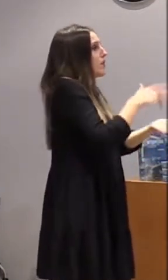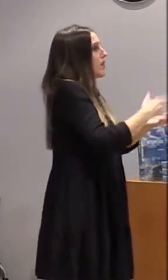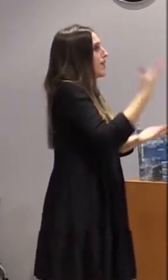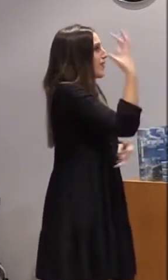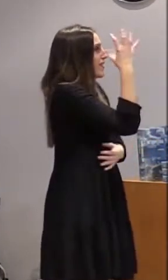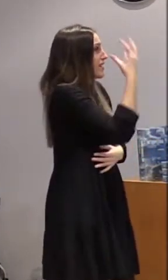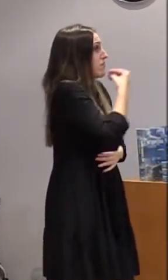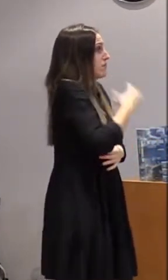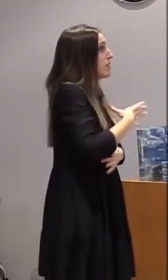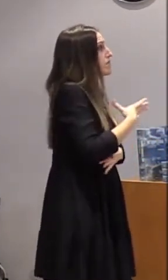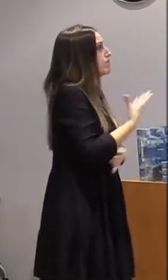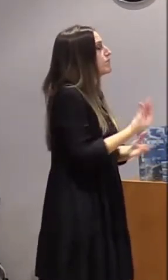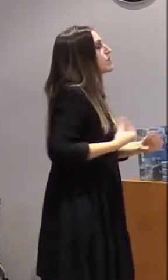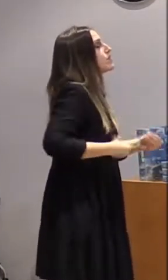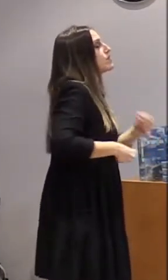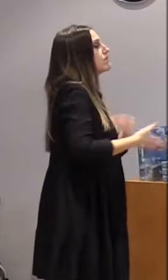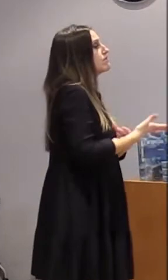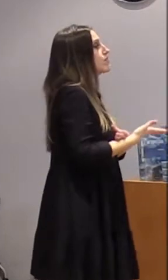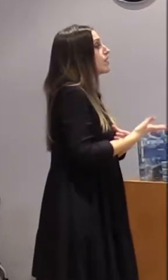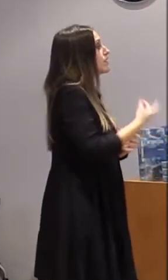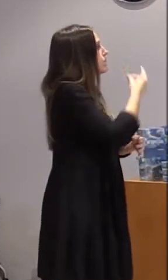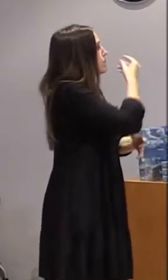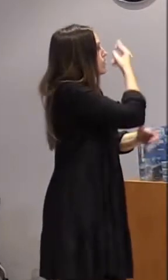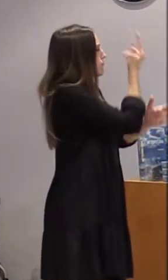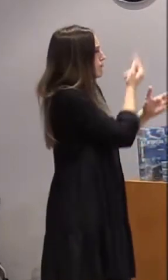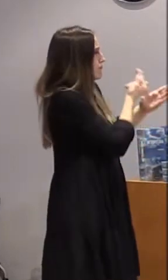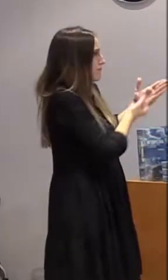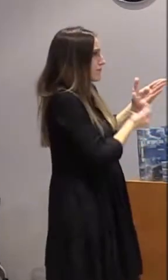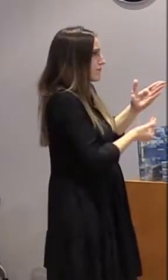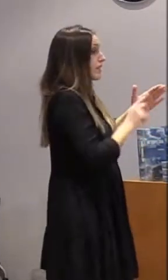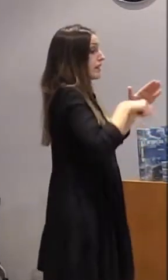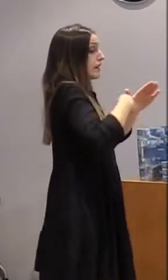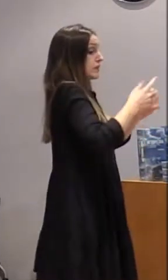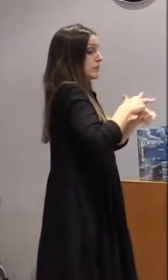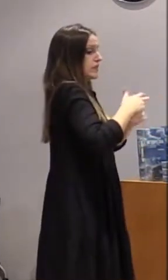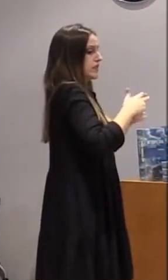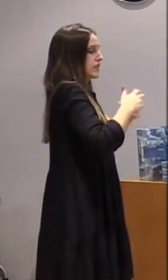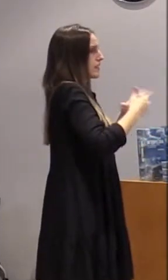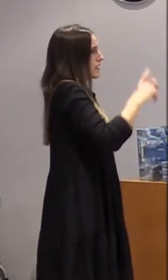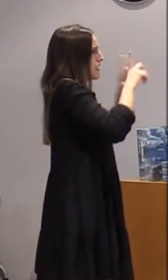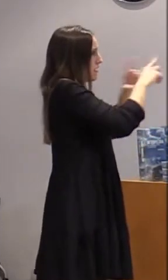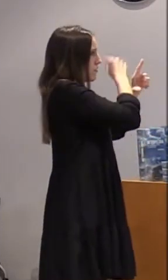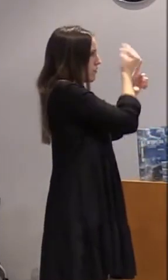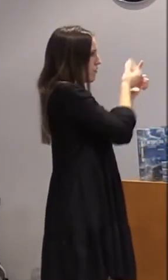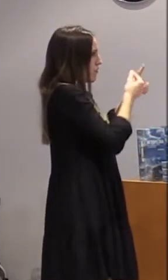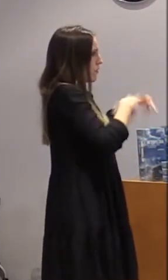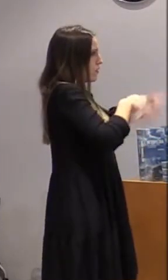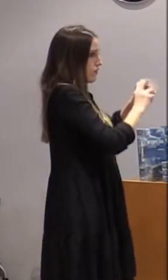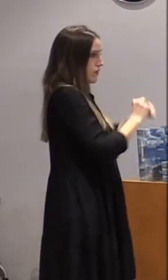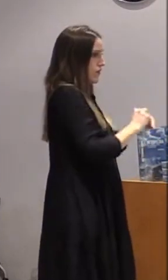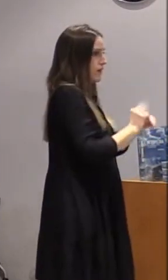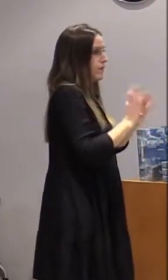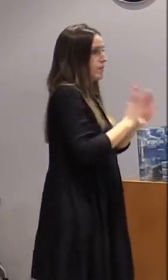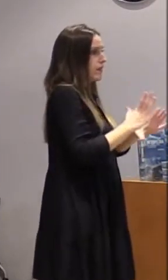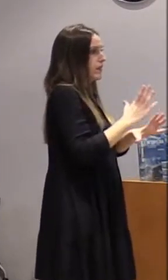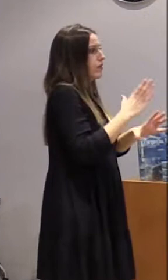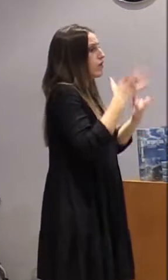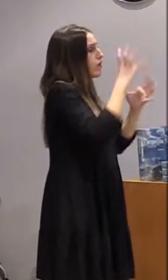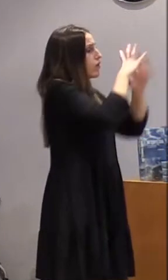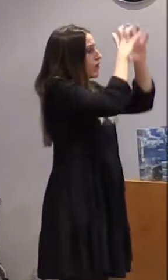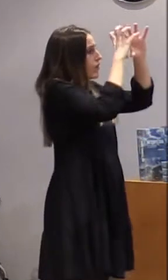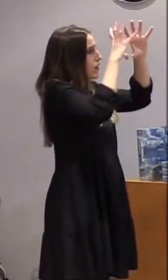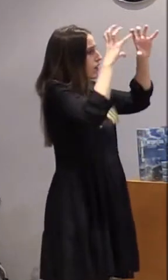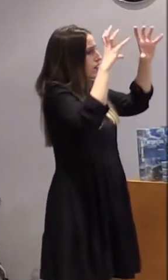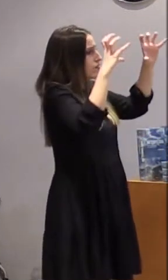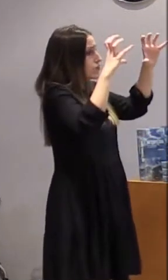permitía. Tomaban en sus bocetos, dibujos, luego ya en el taller remataban los cuadros, pero las nubes que cada vez se solían